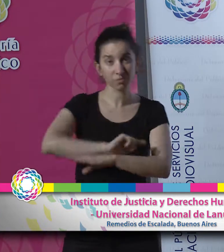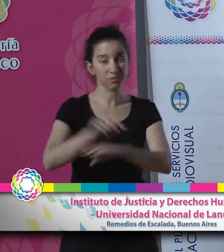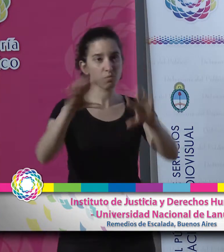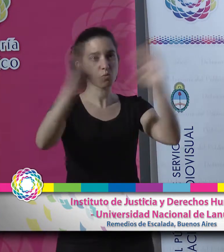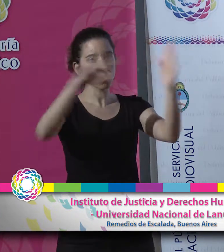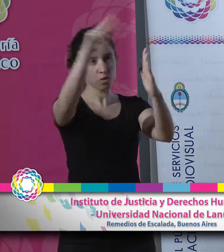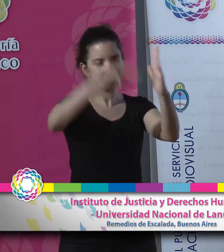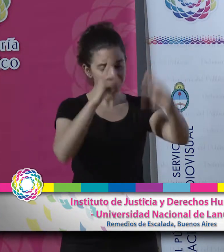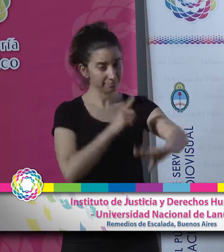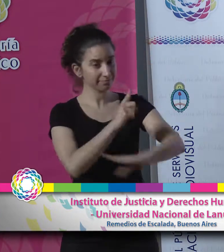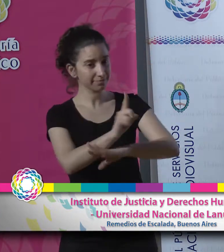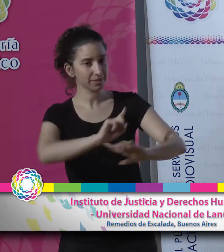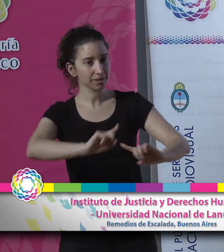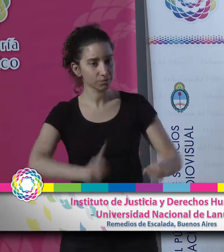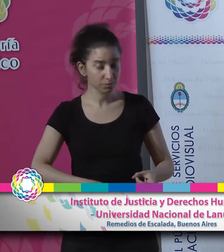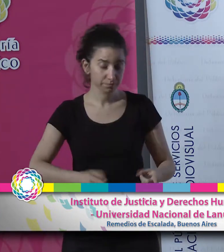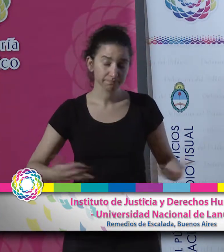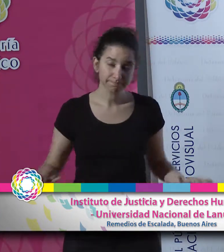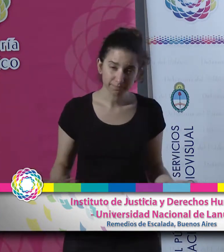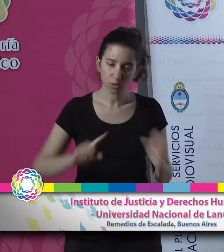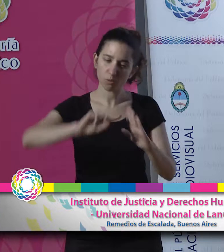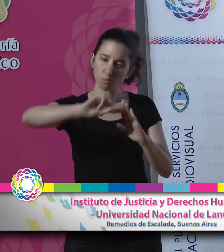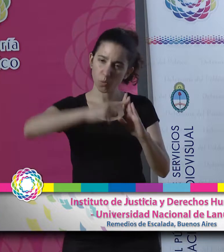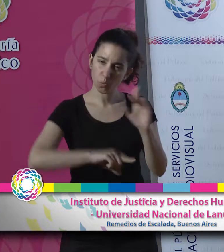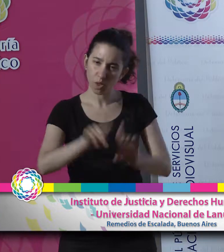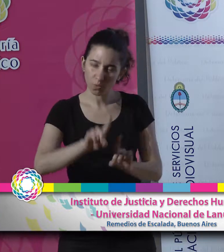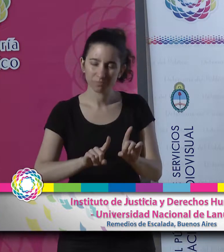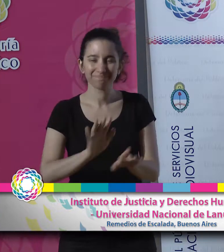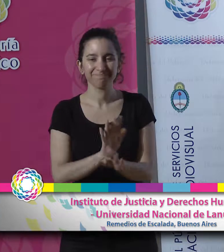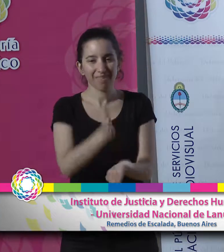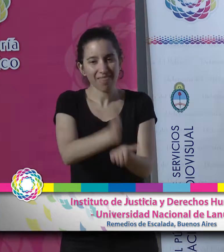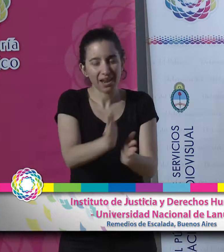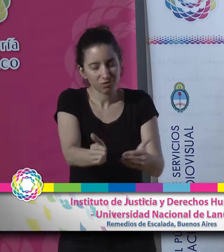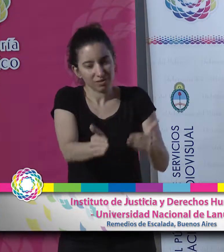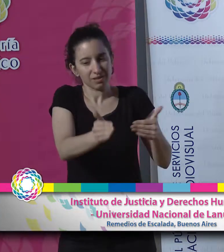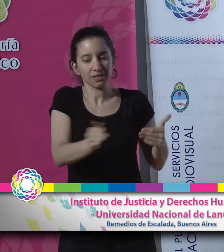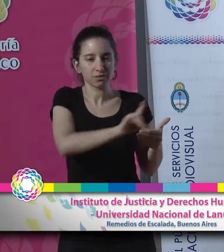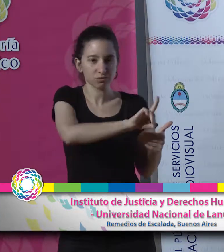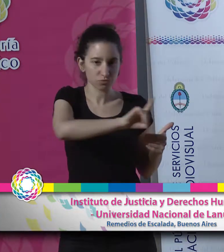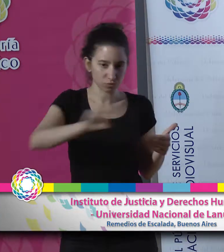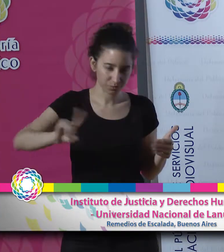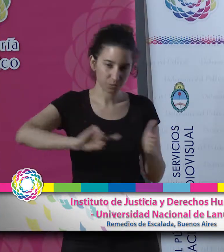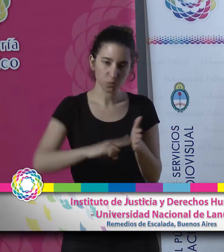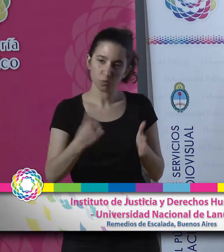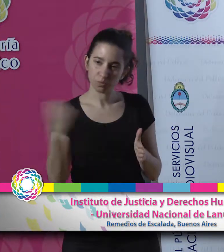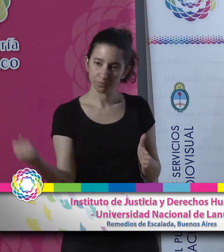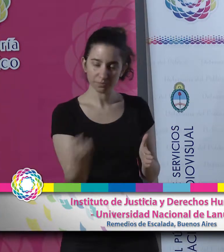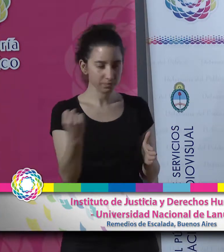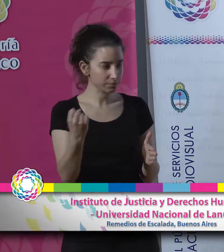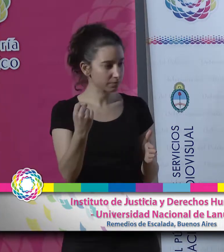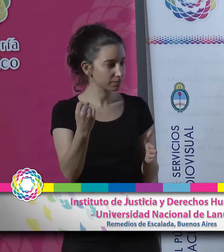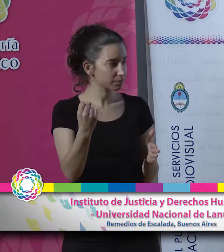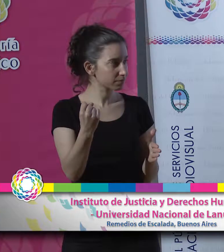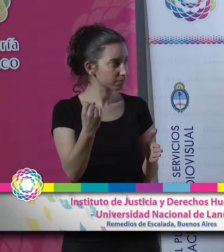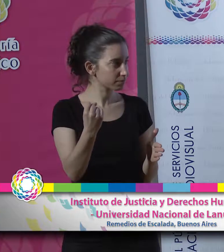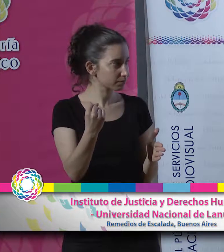y menciona algunos principios que tienen que ver con la no regresividad yo quiero preguntar uno en particular en este caso que